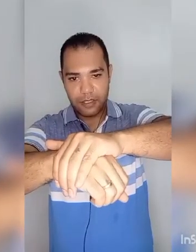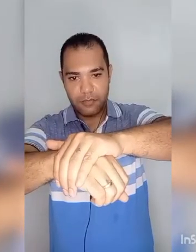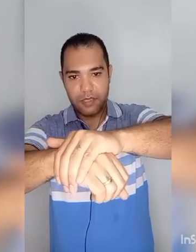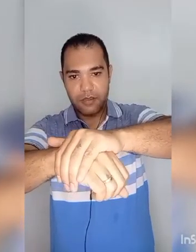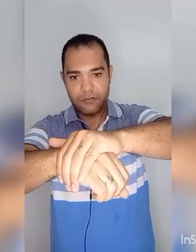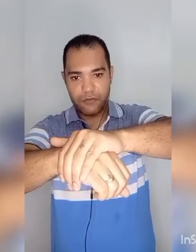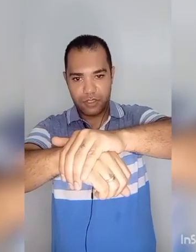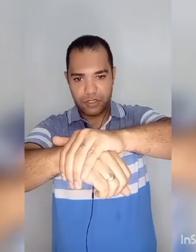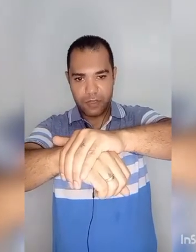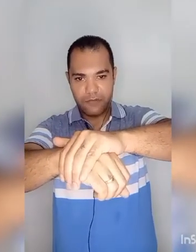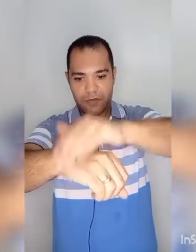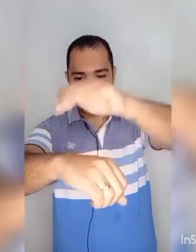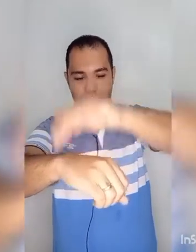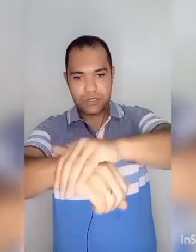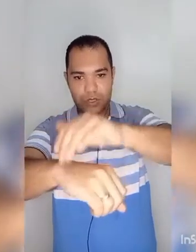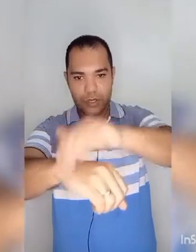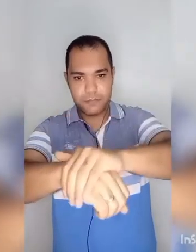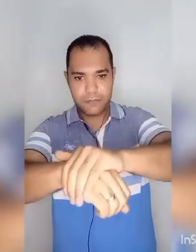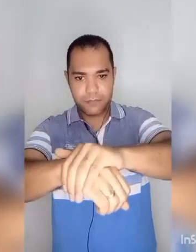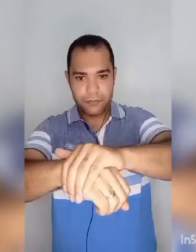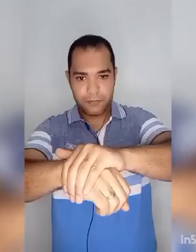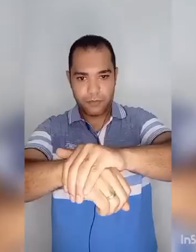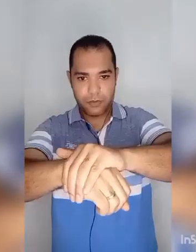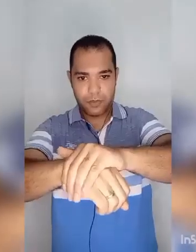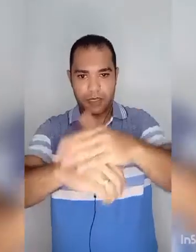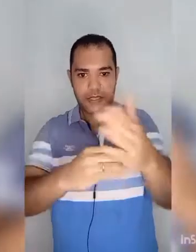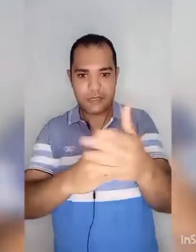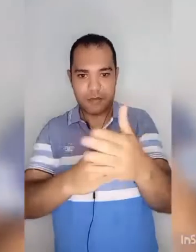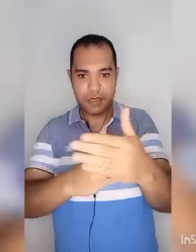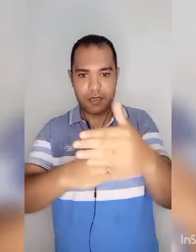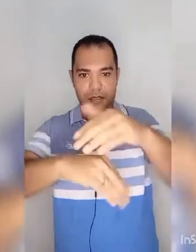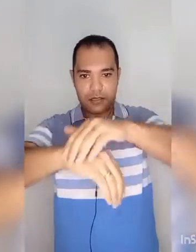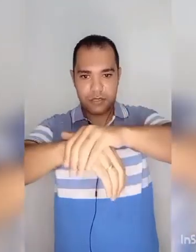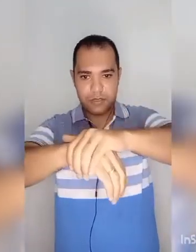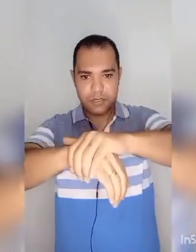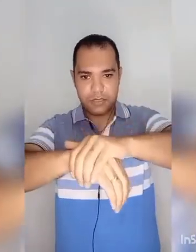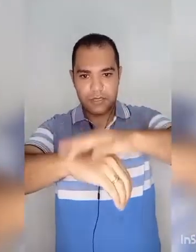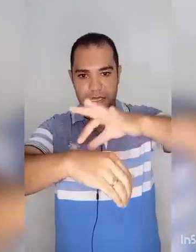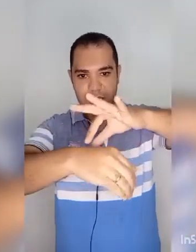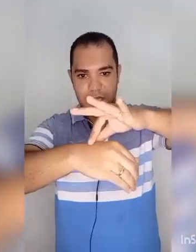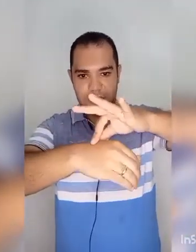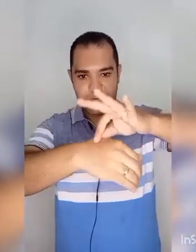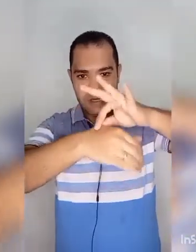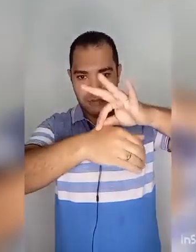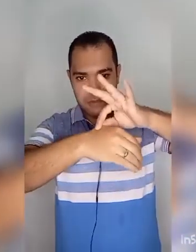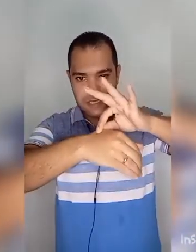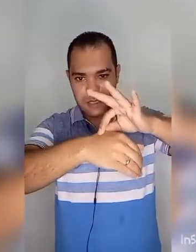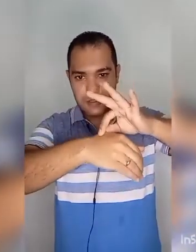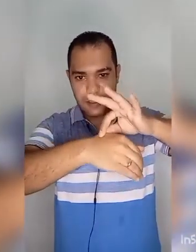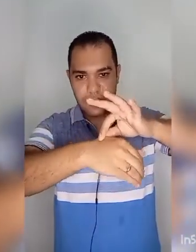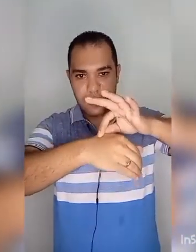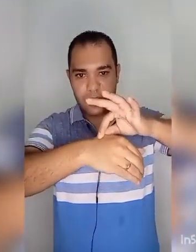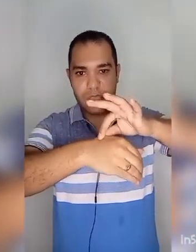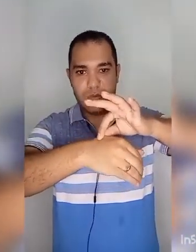اليمين فوق الشمال فنقول صاحب، يبقى سمكة صديقة الانسان. لما امسك جلدي كده كأنه